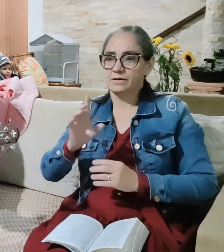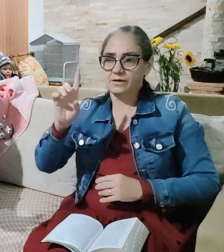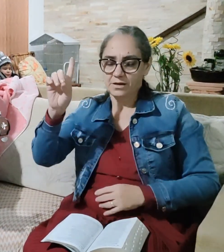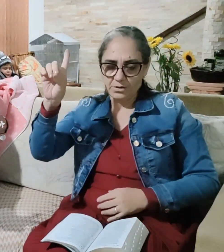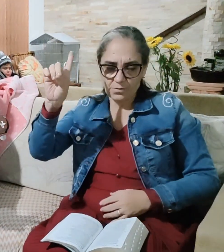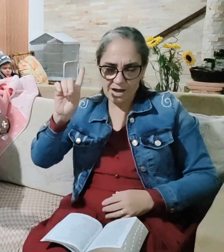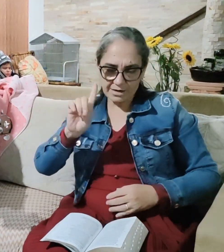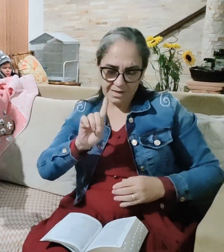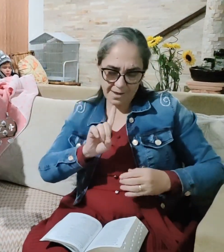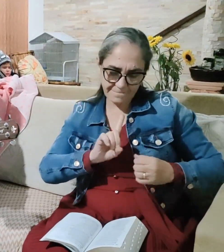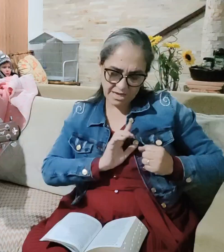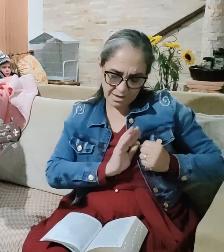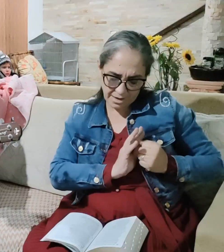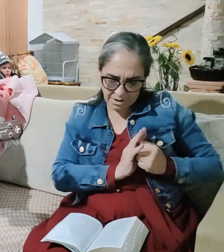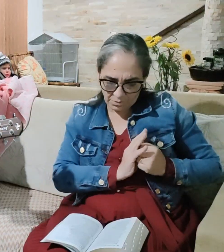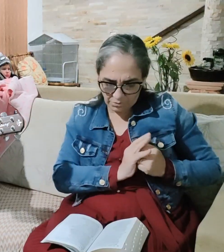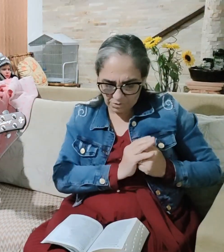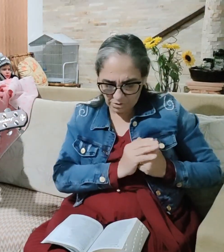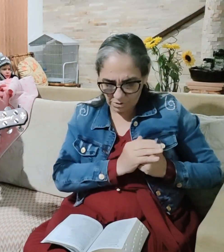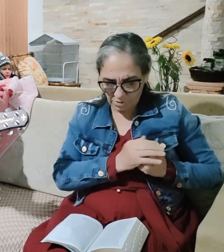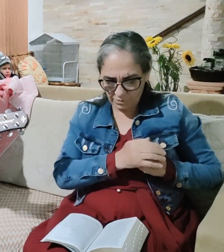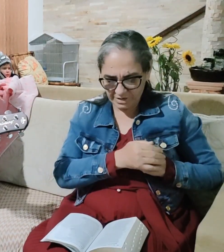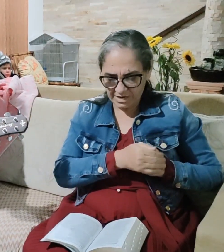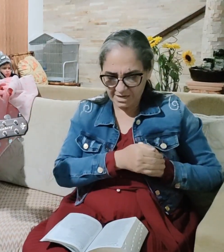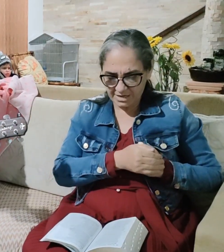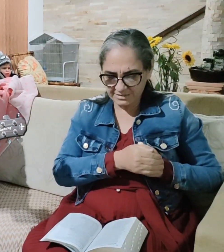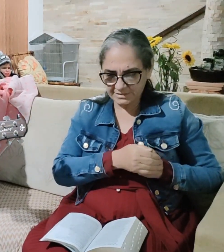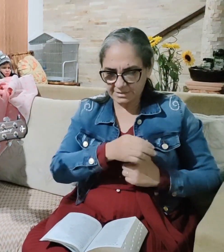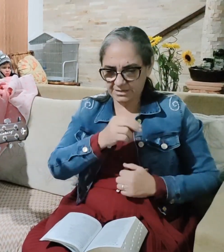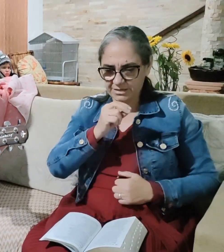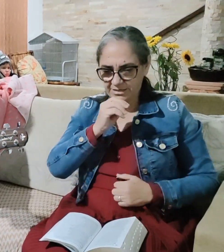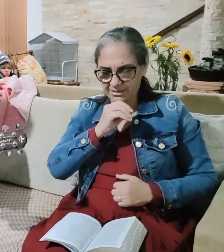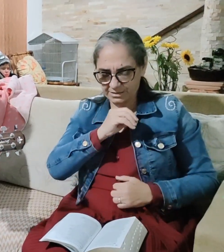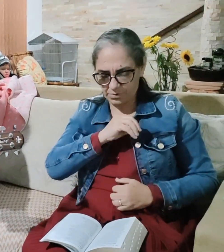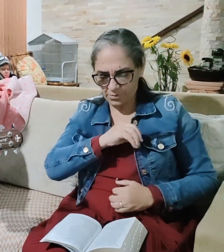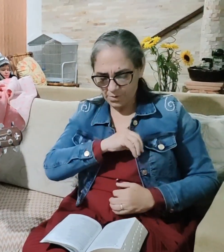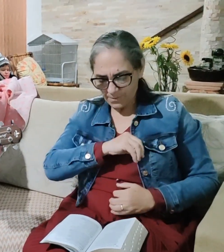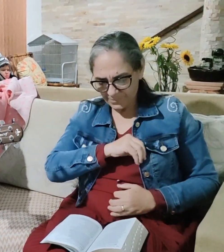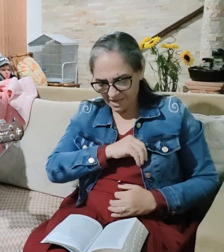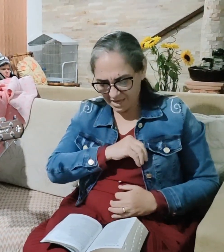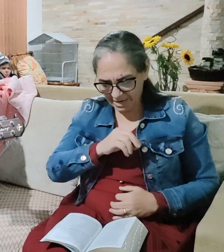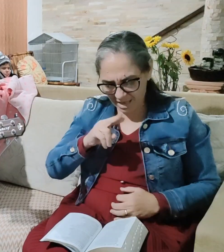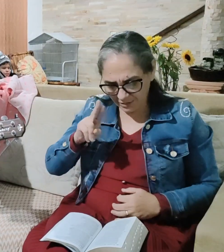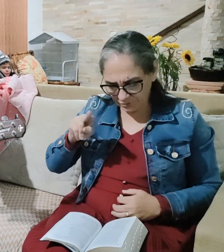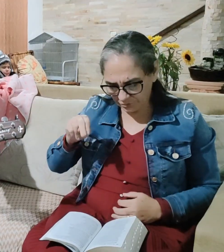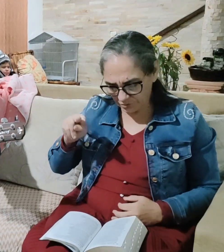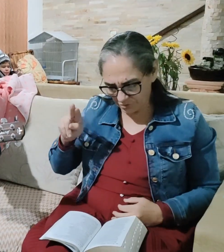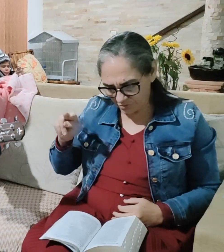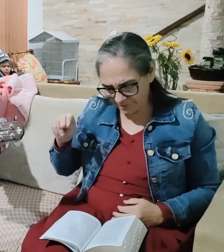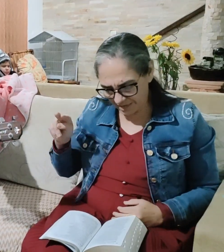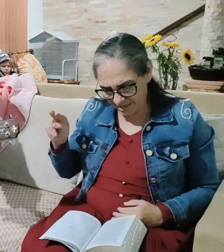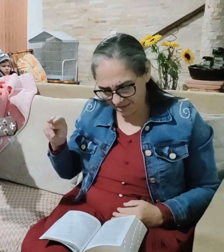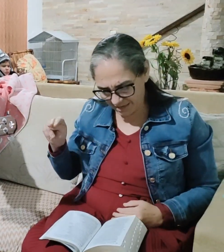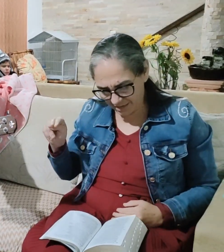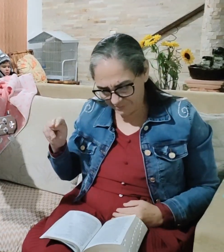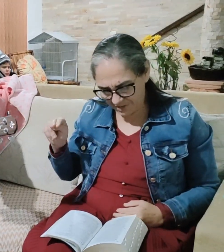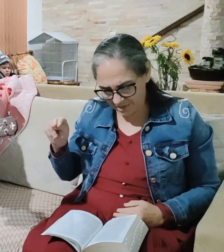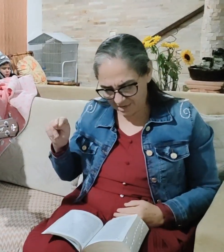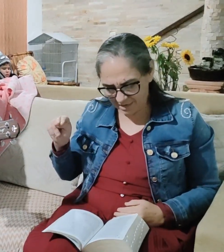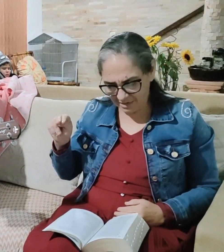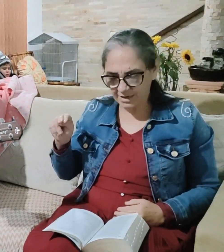Para meu coração, para nunca